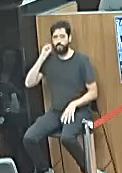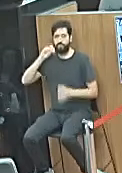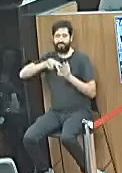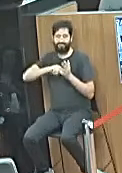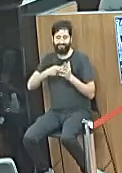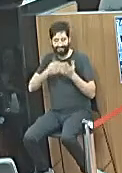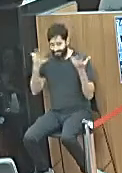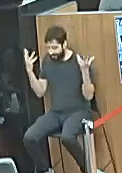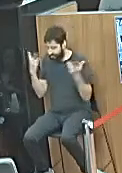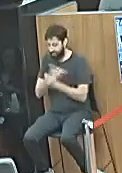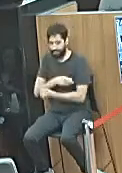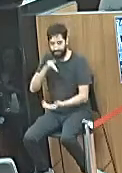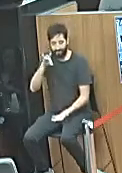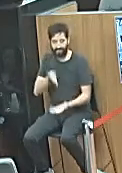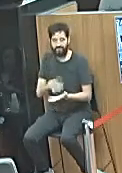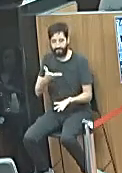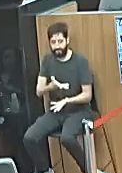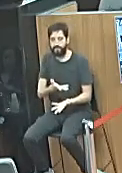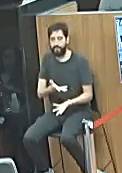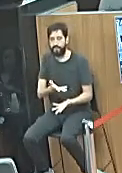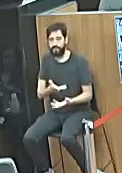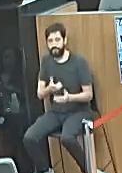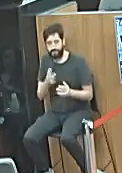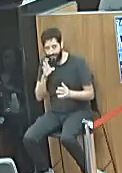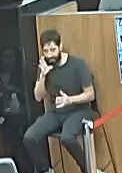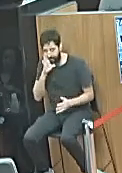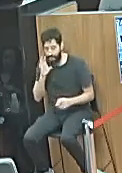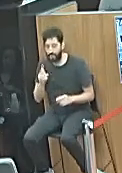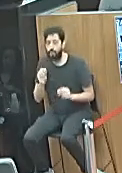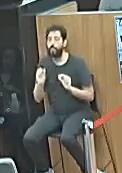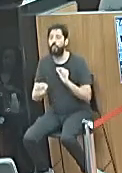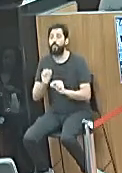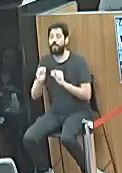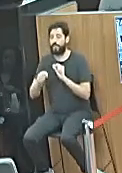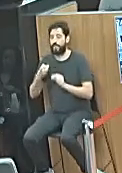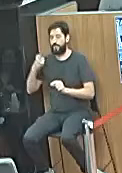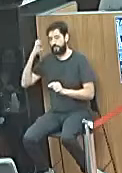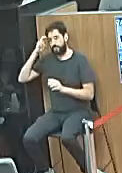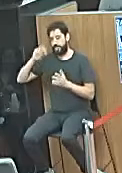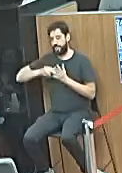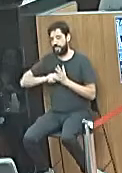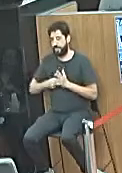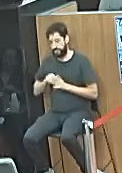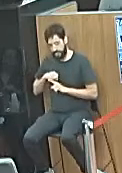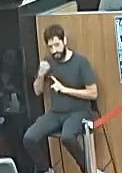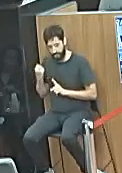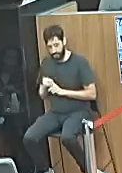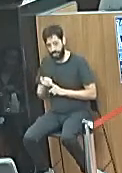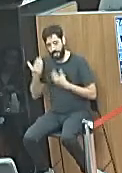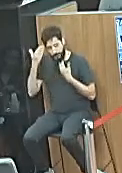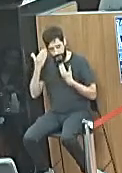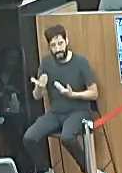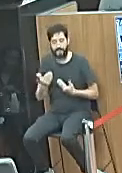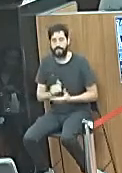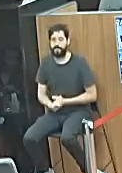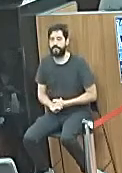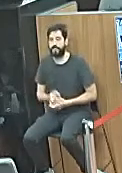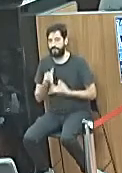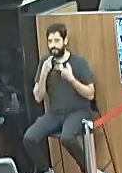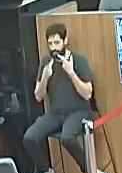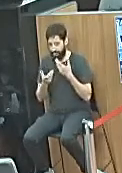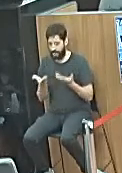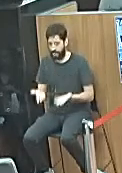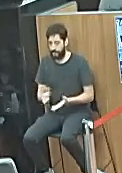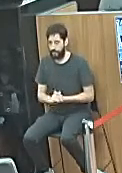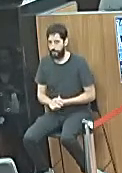tão objetivo é tão impressionante do que é a cultura do que ela significa na sociedade né e obrigada por isso